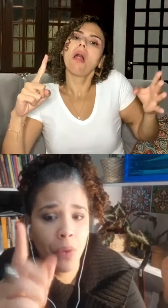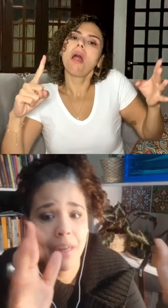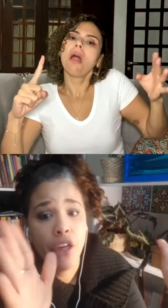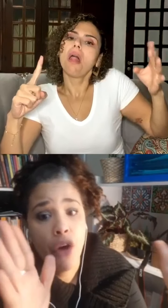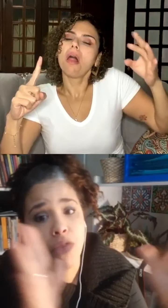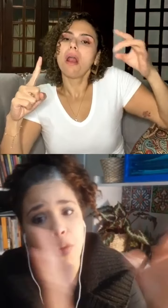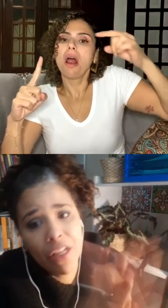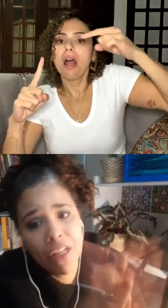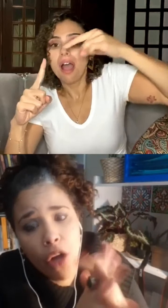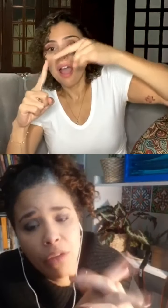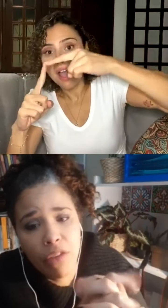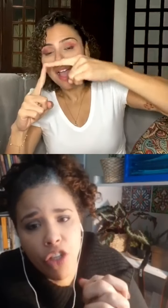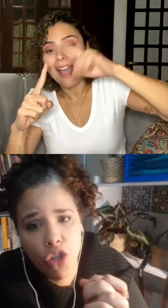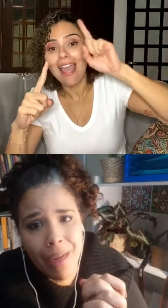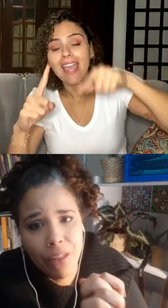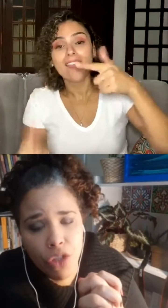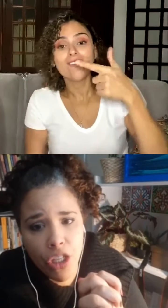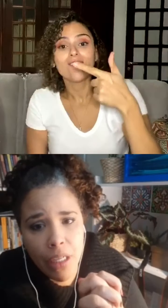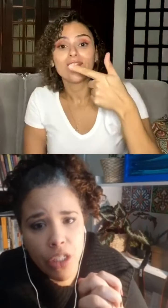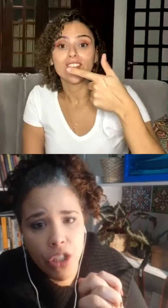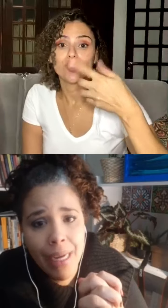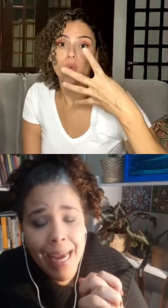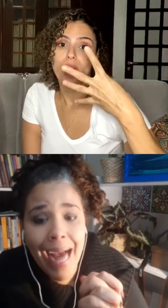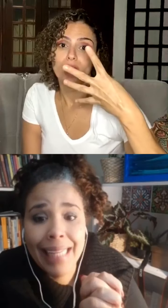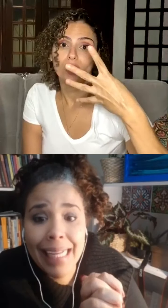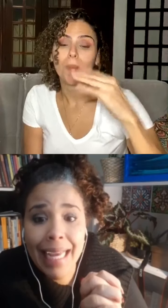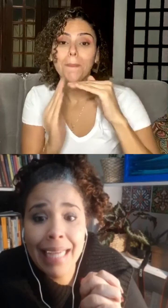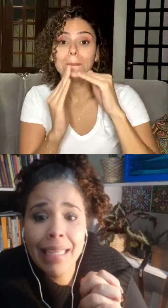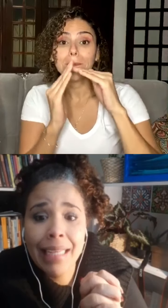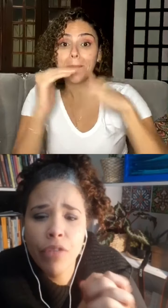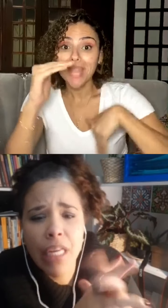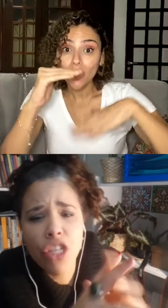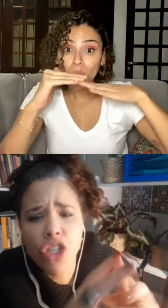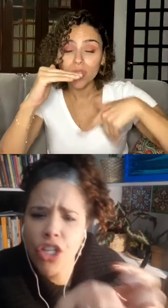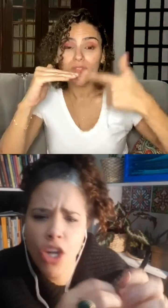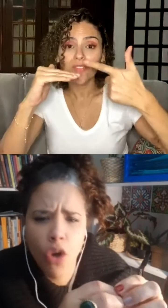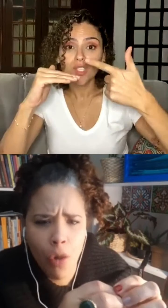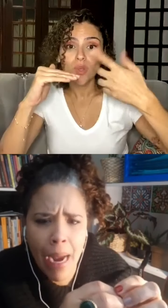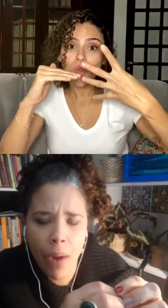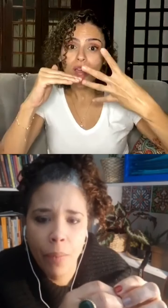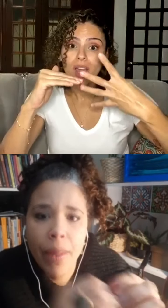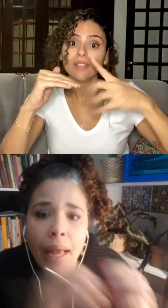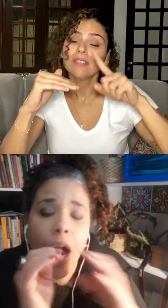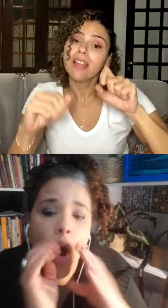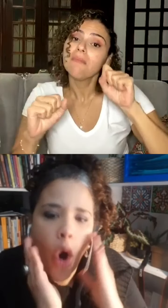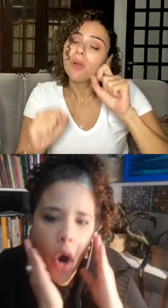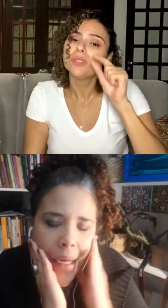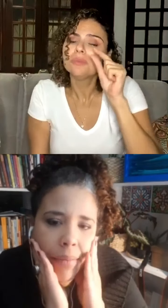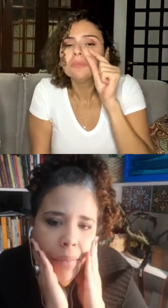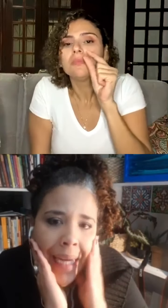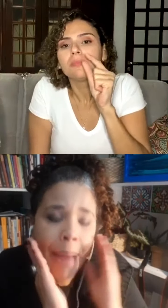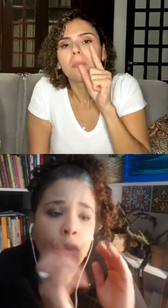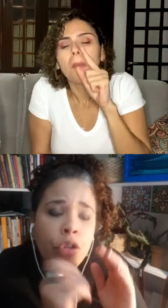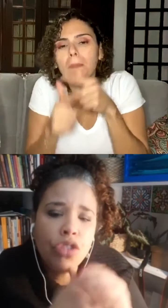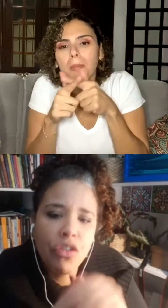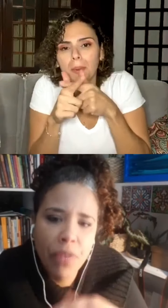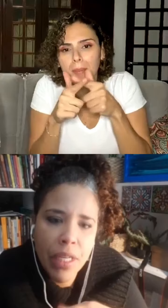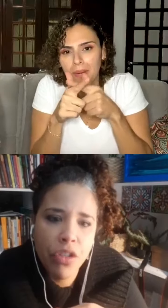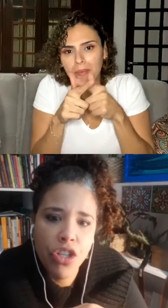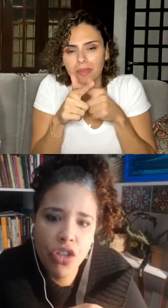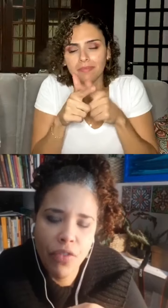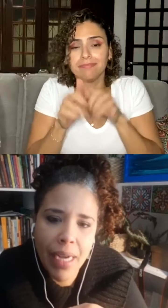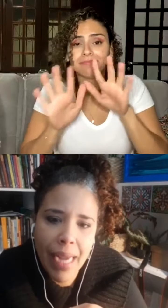outra, for menor do que 24 dias, a tendência é que você esteja normal. Olha, é muito